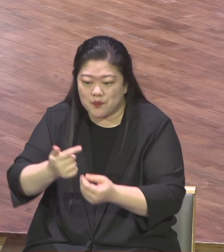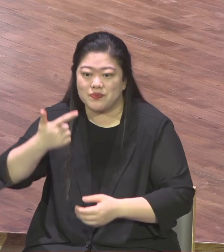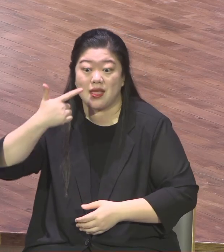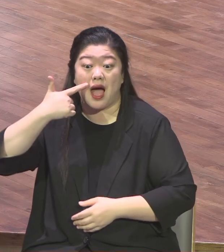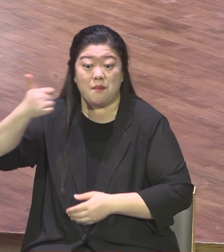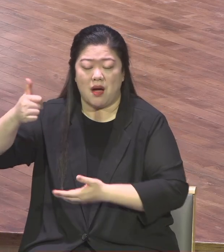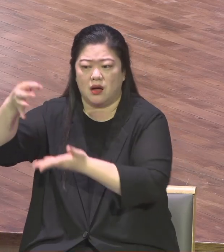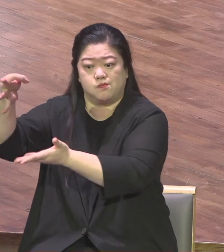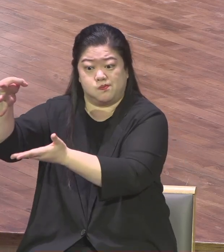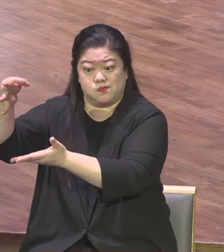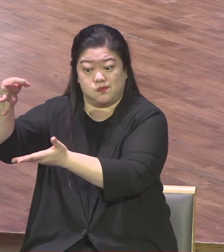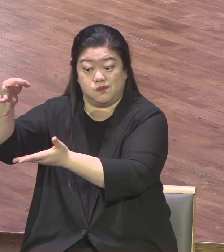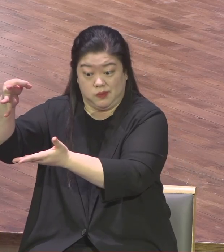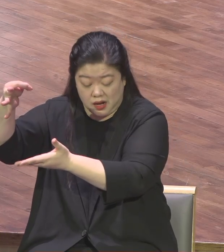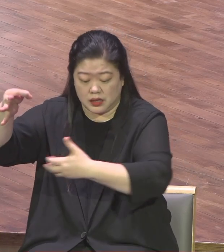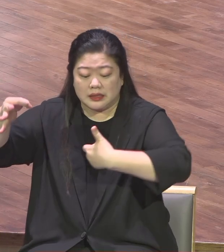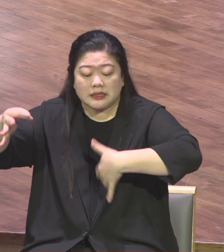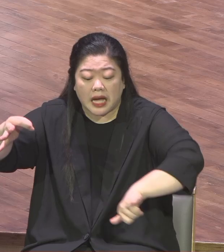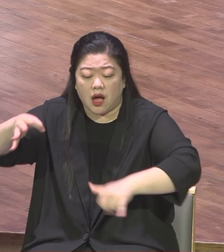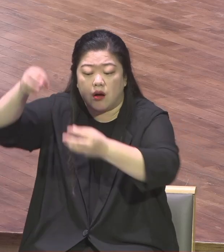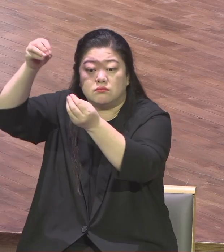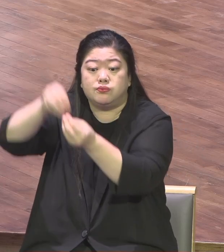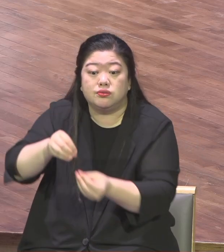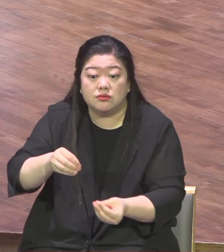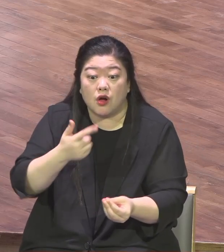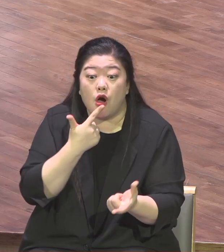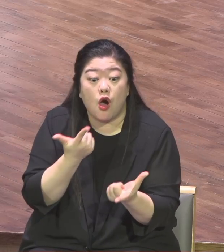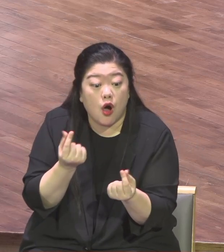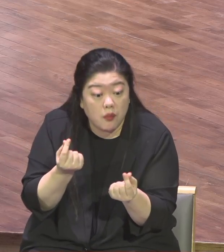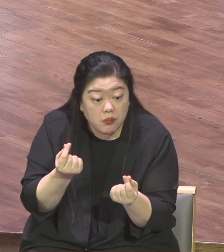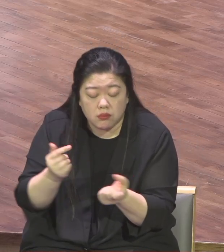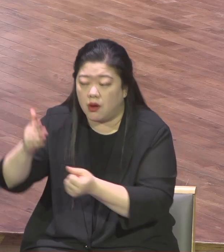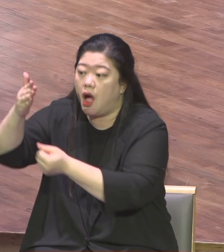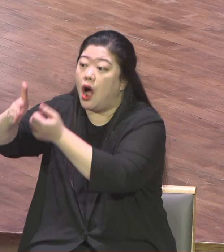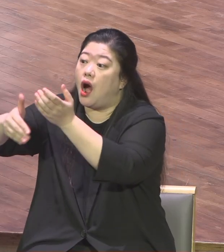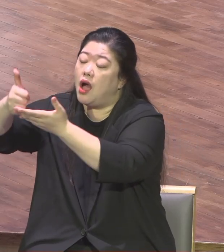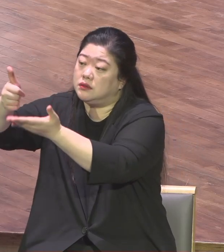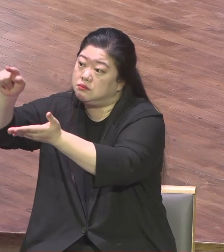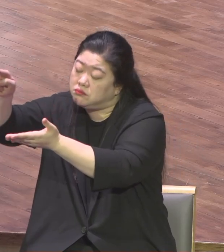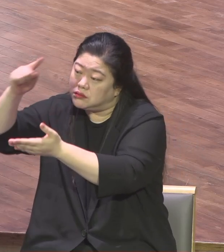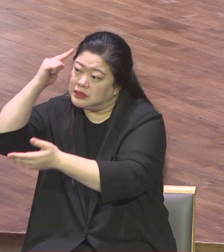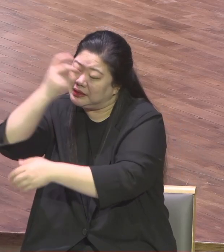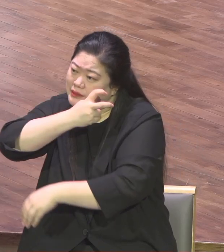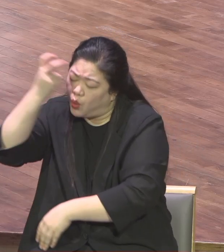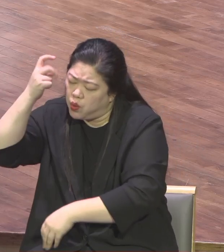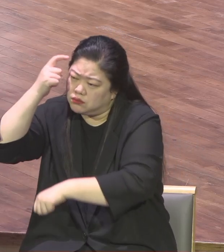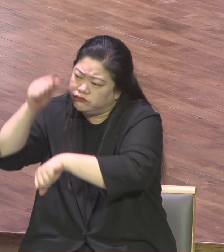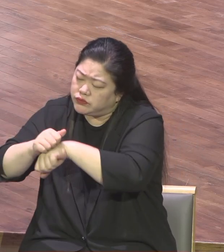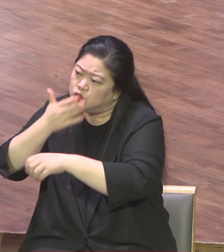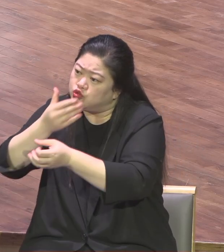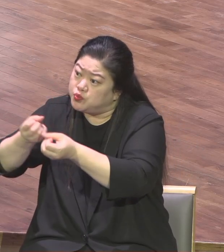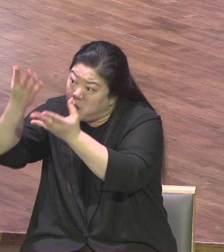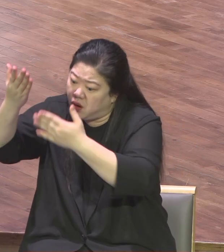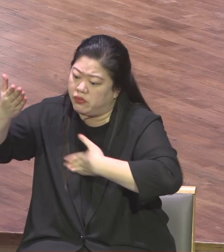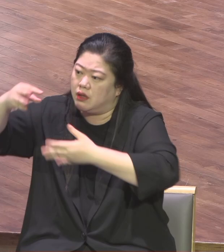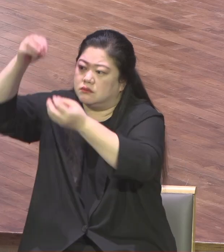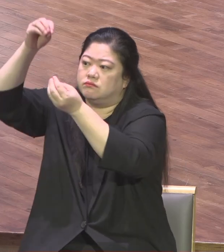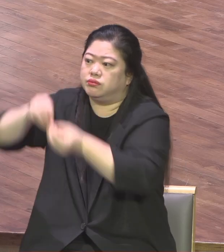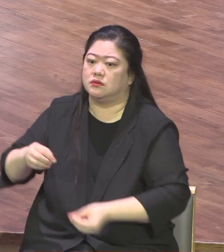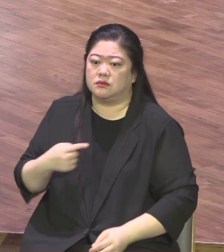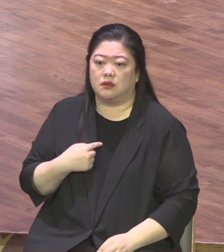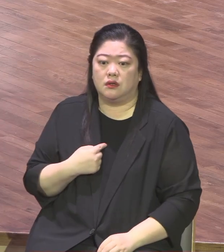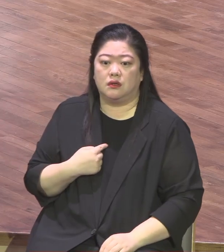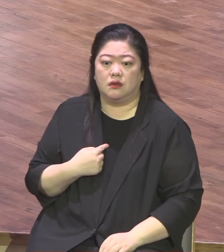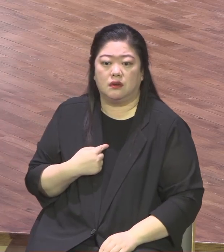하나님의 상속을 이을 자. 로마서 8장 17절에 보면 우리를 하나님의 상속자요 그리스도와 함께한 상속자라고